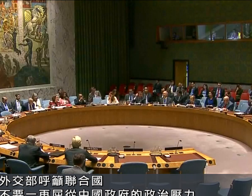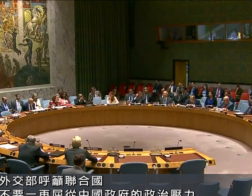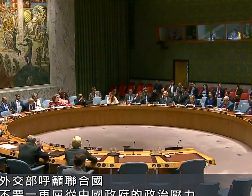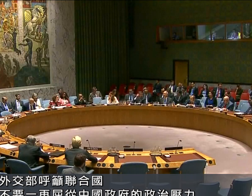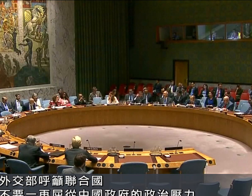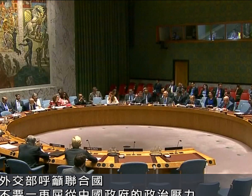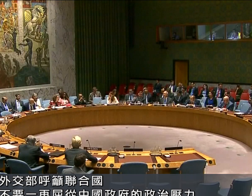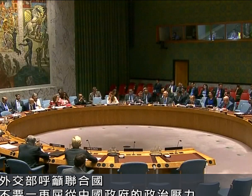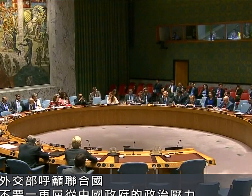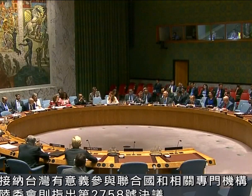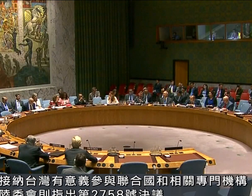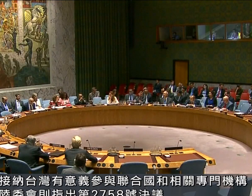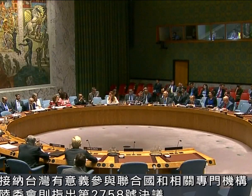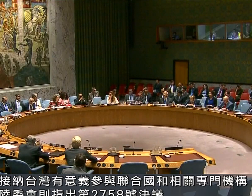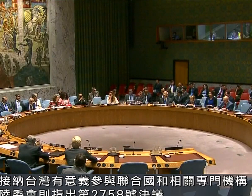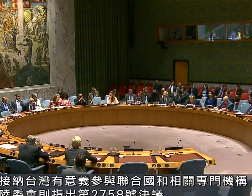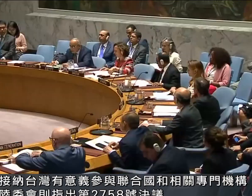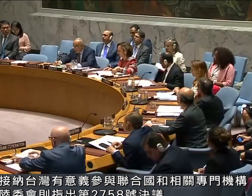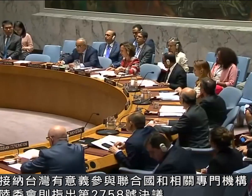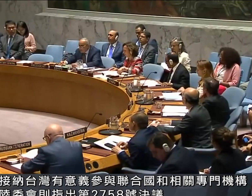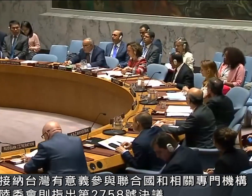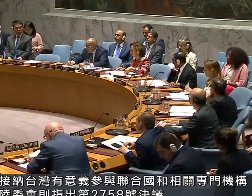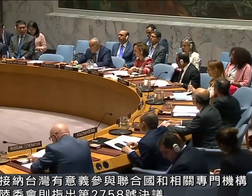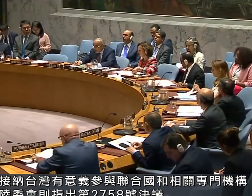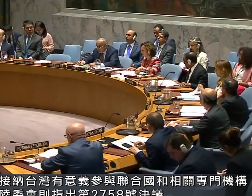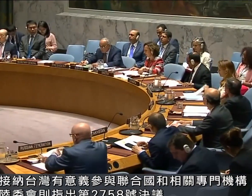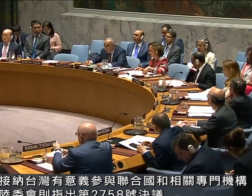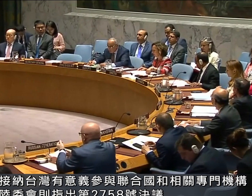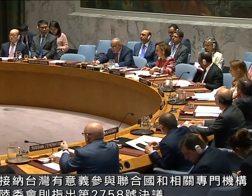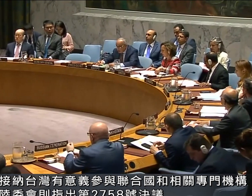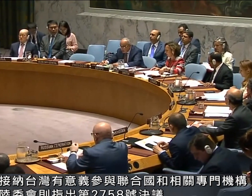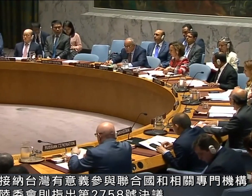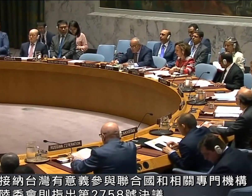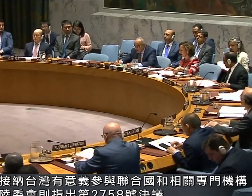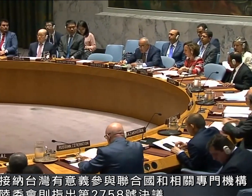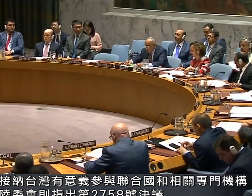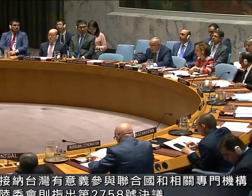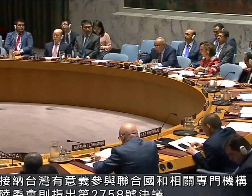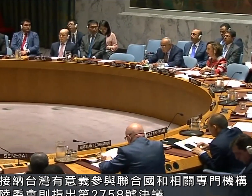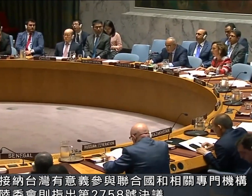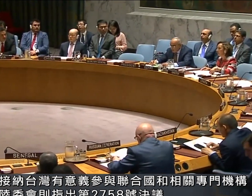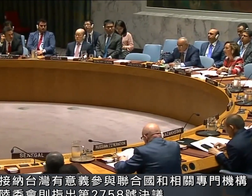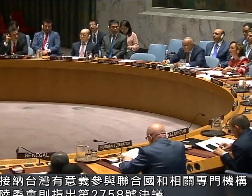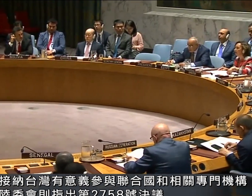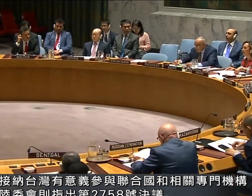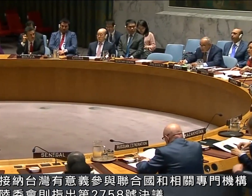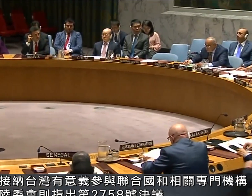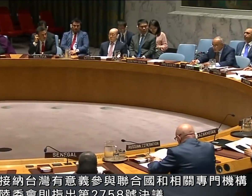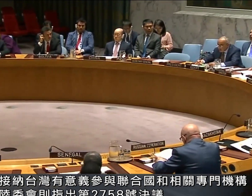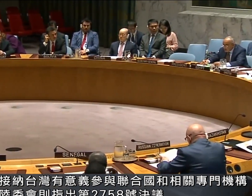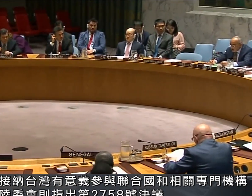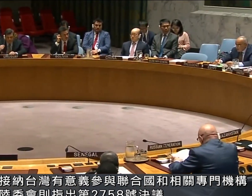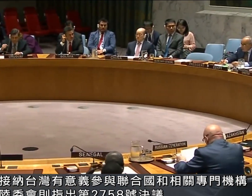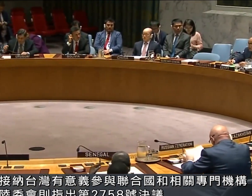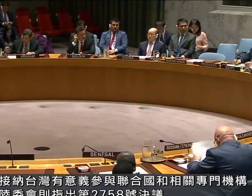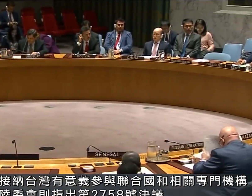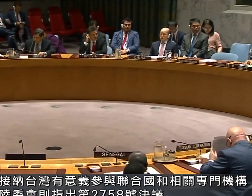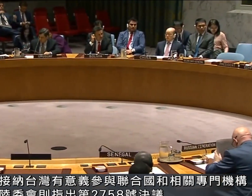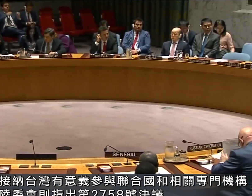政府的政治压力，接纳台湾有意义参与联合国和相关专门机构。陆委会则指出，第2758号决